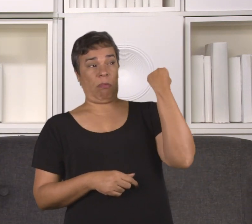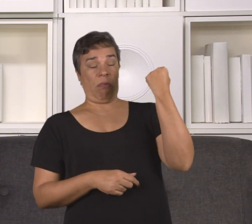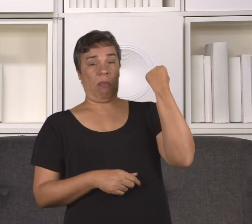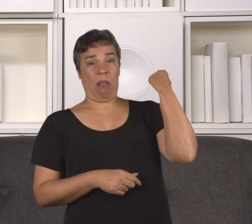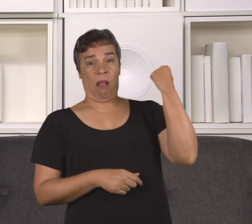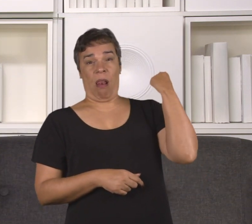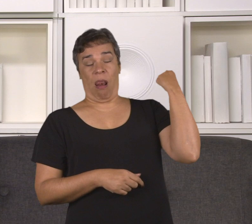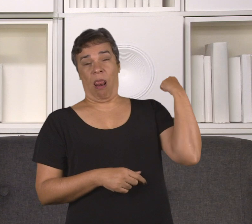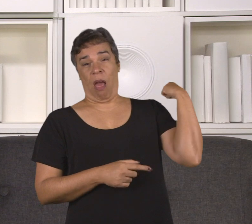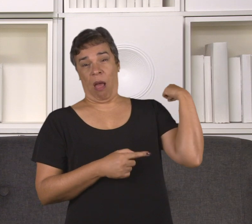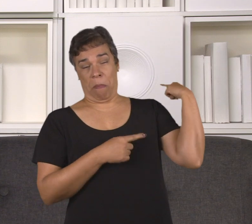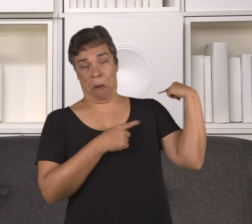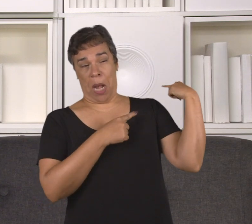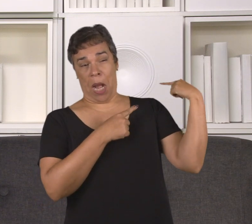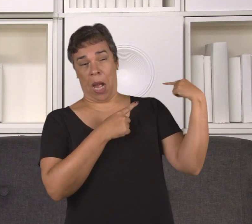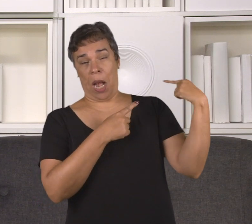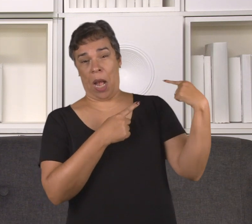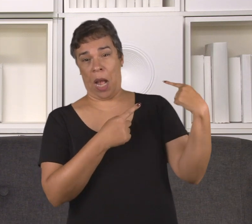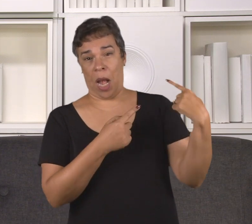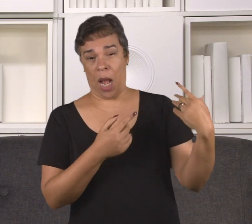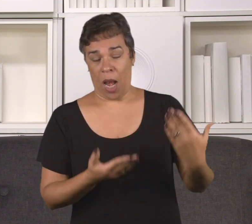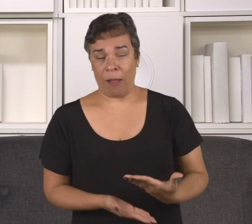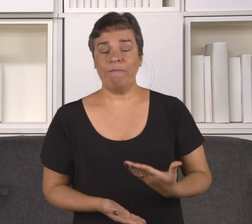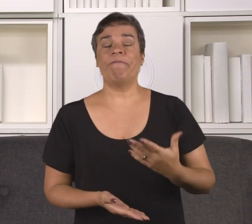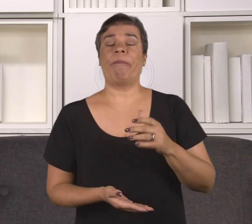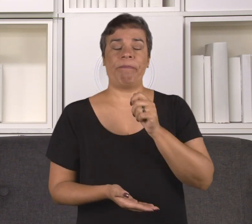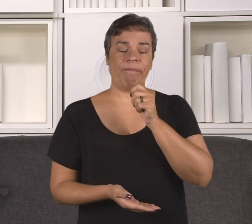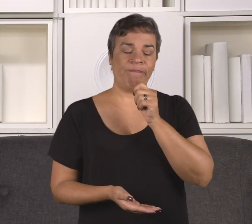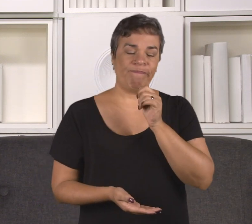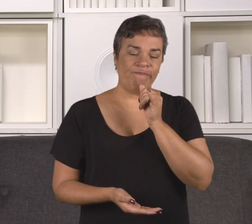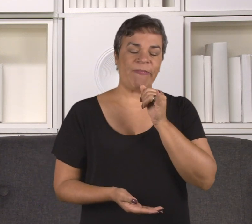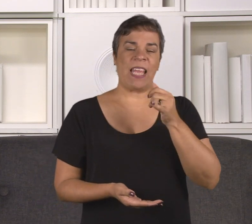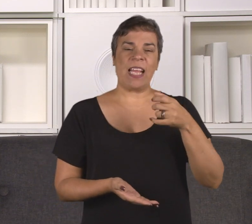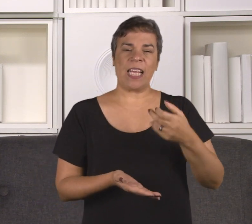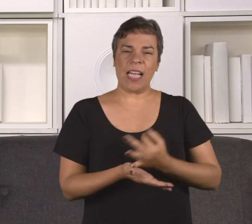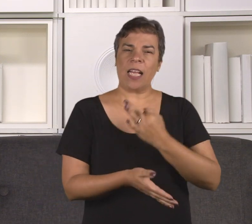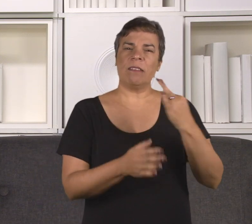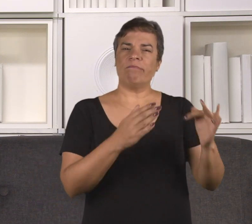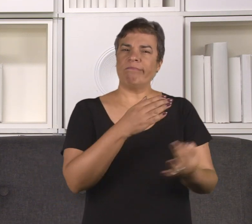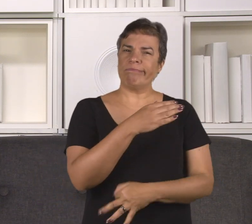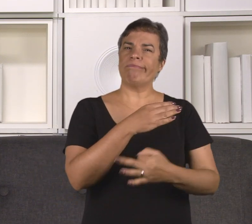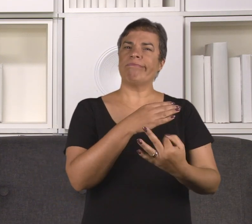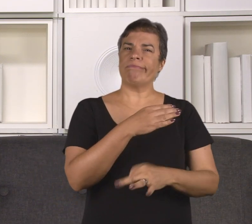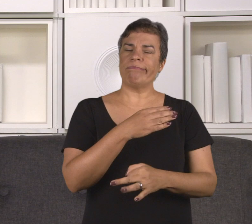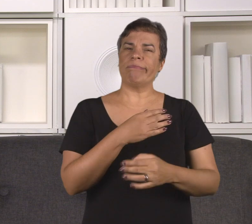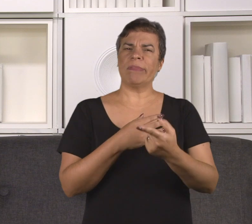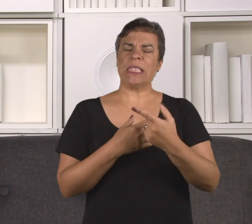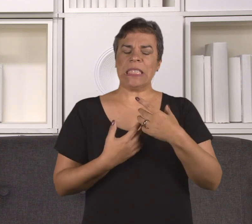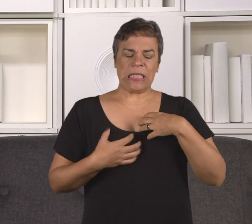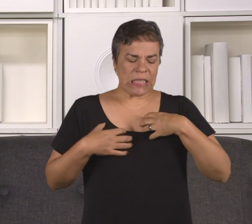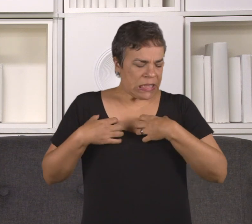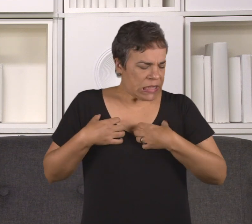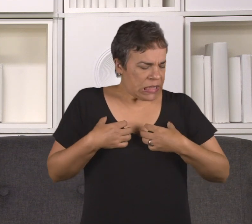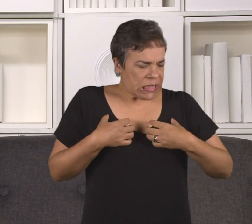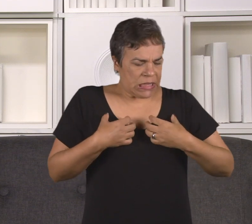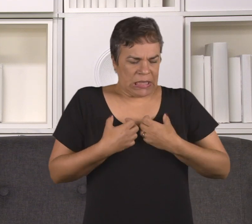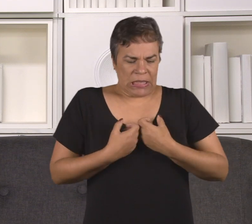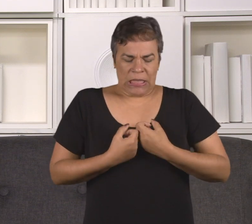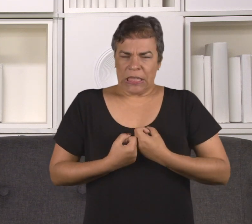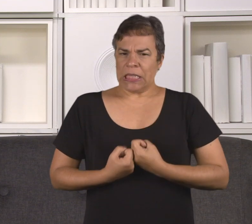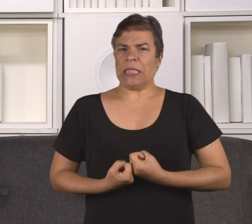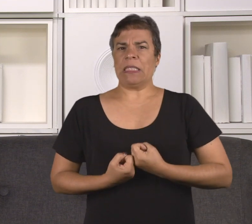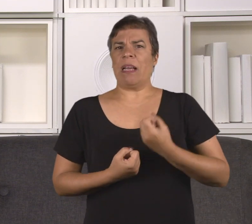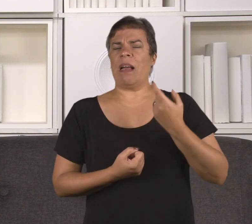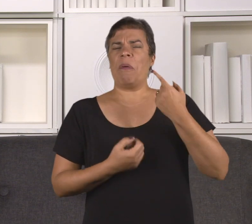alguma coisa mal resolvida aí dentro da sua alma, do seu coração? Tem alguma coisa lá do